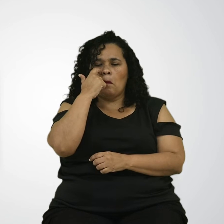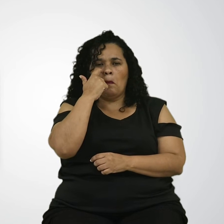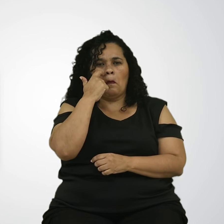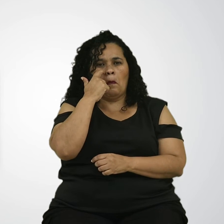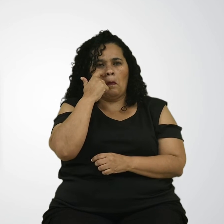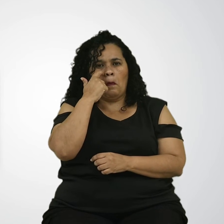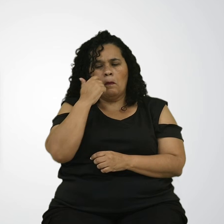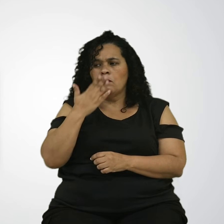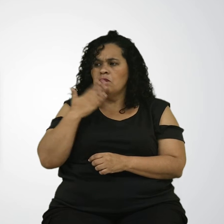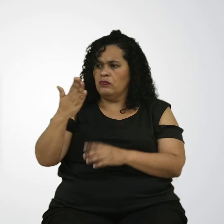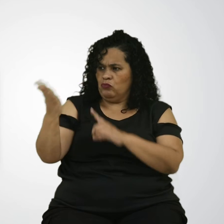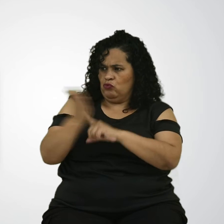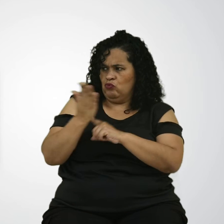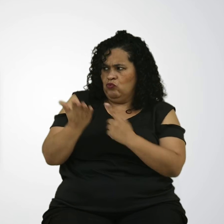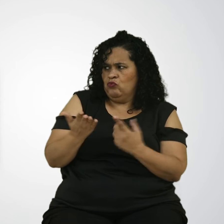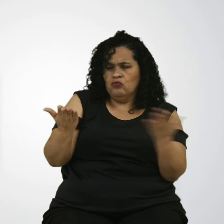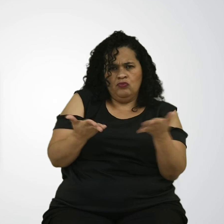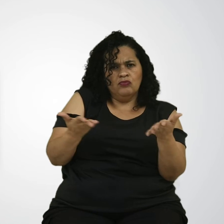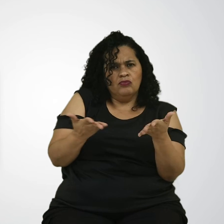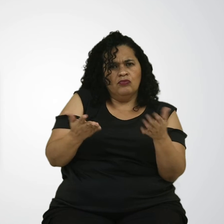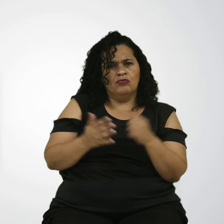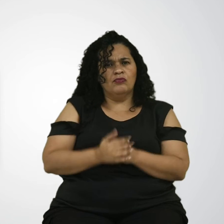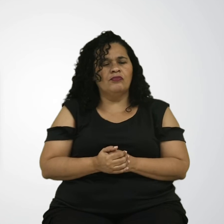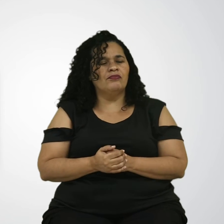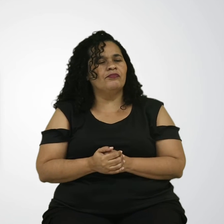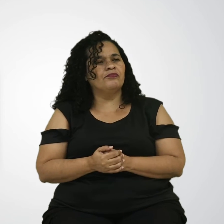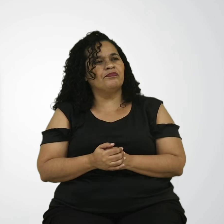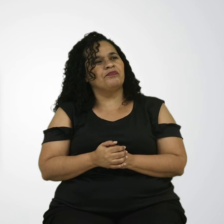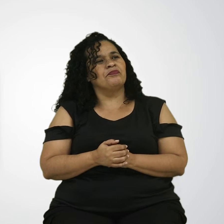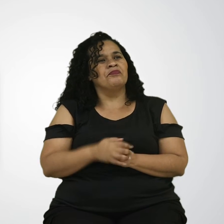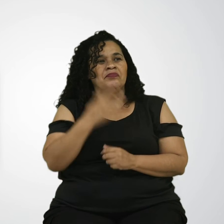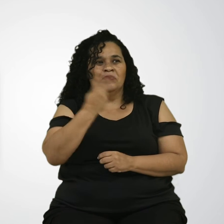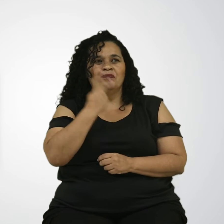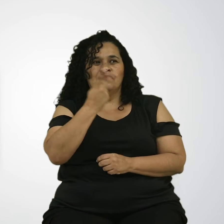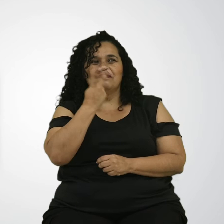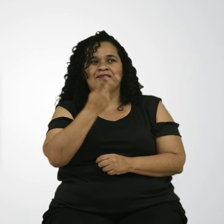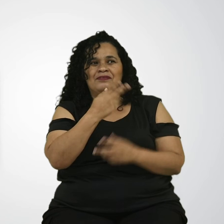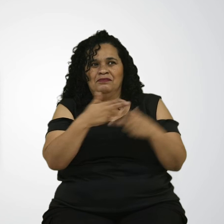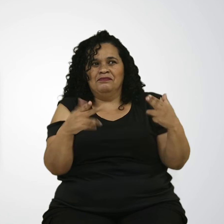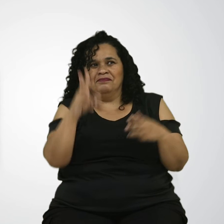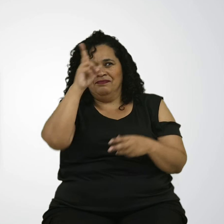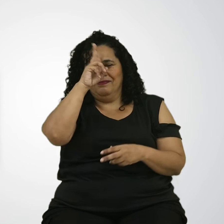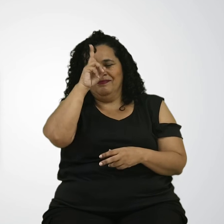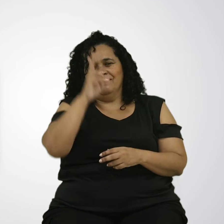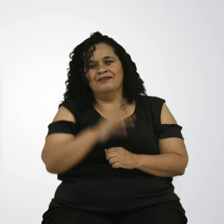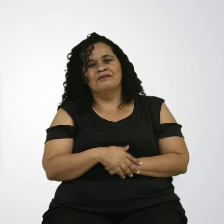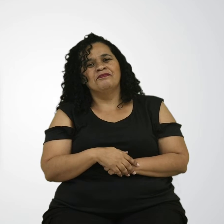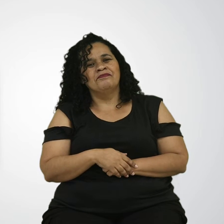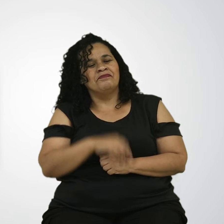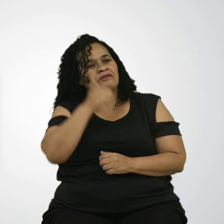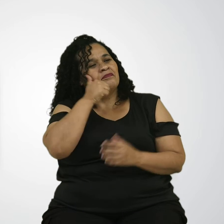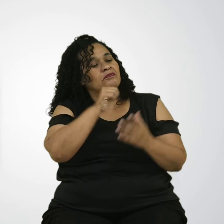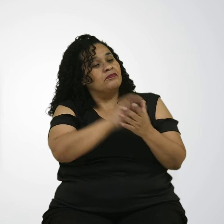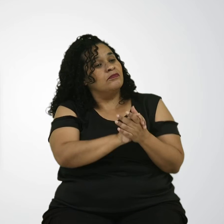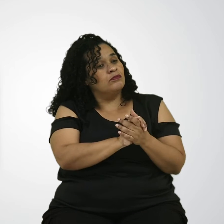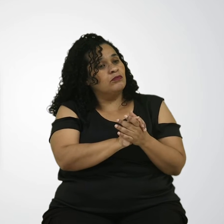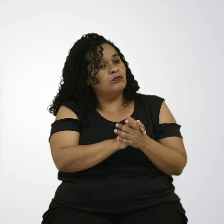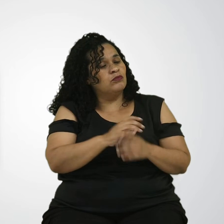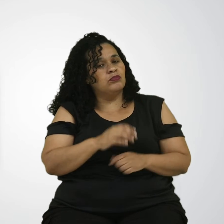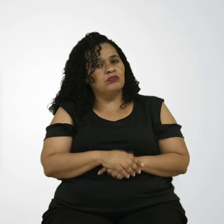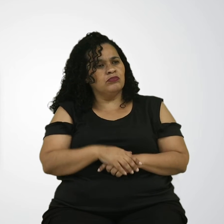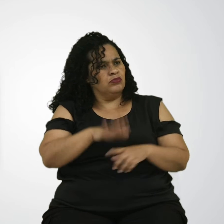ajuda, eu vou até usar aqui um parênteses, vou abrir um parênteses aqui para lembrar um pouco a minha esposa. A minha esposa fala assim, não é